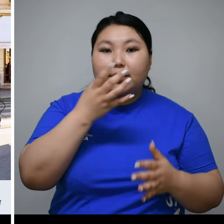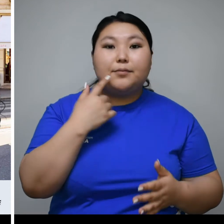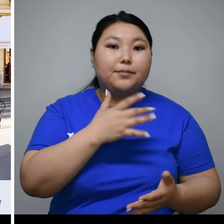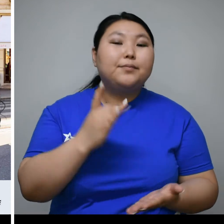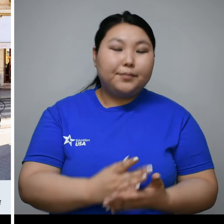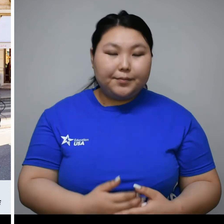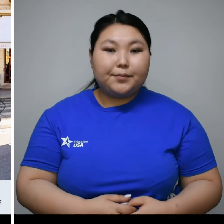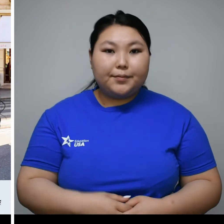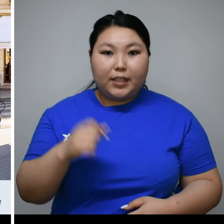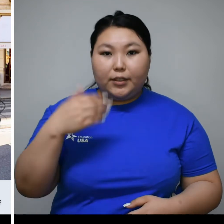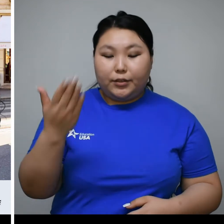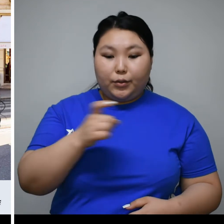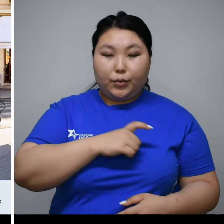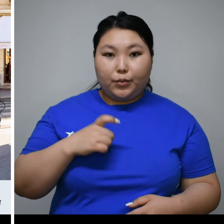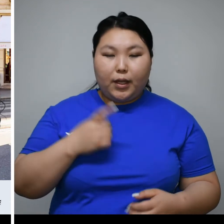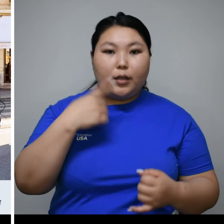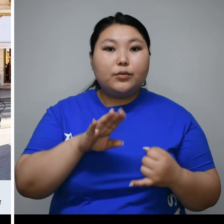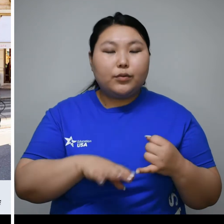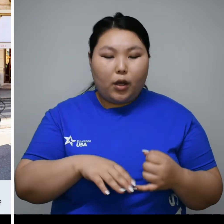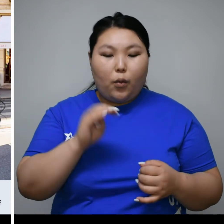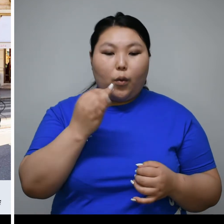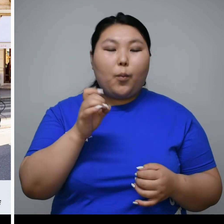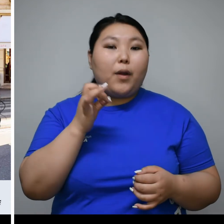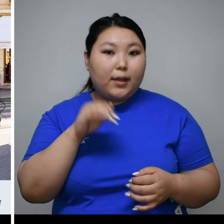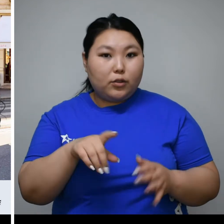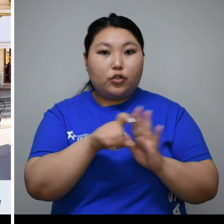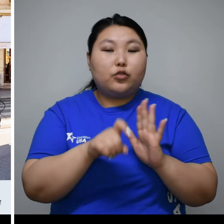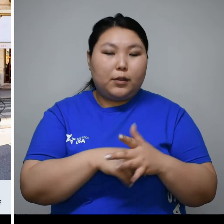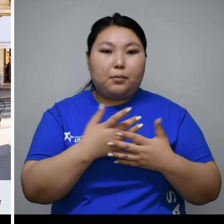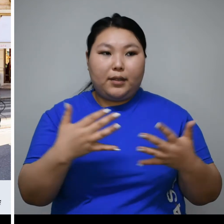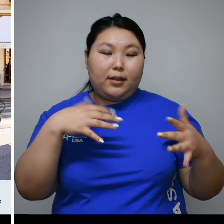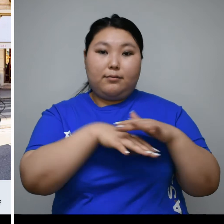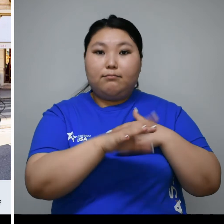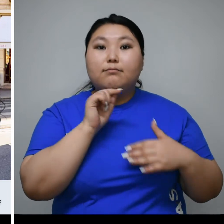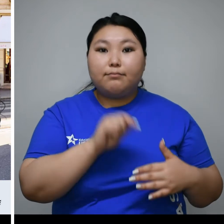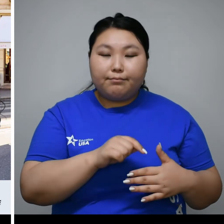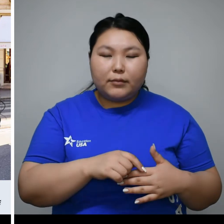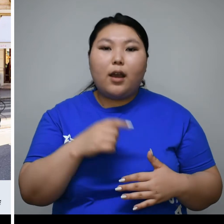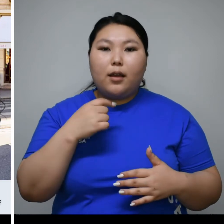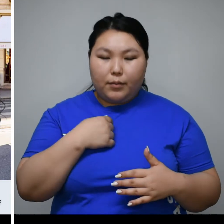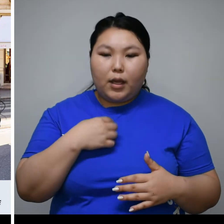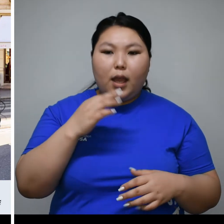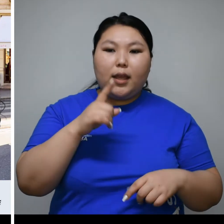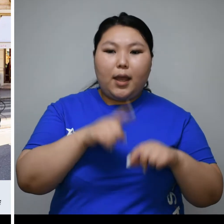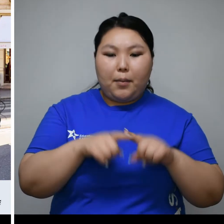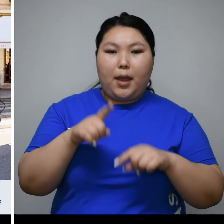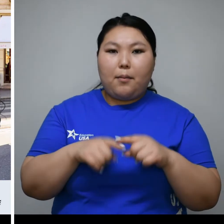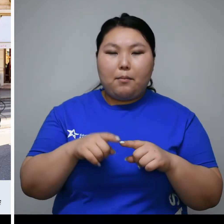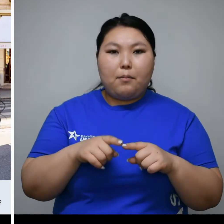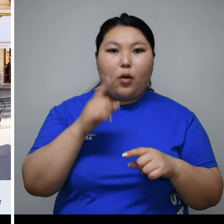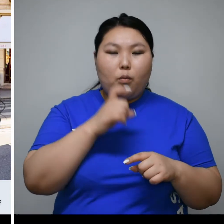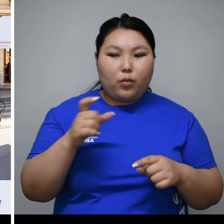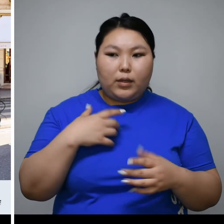гэж хэлмээрэн тий. Чиний хувьд хамгийн сүүлд Fulbright хөтөлбөрт материалын хэрэгтэй ер нь ямар